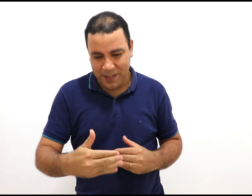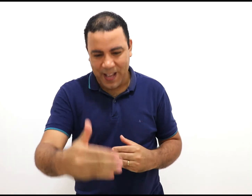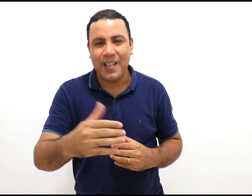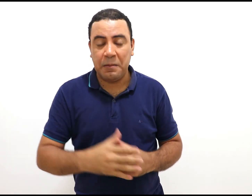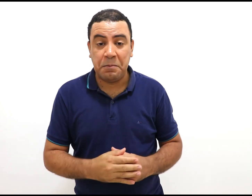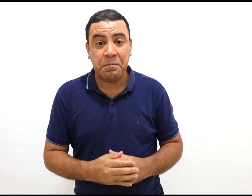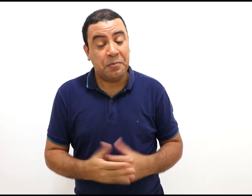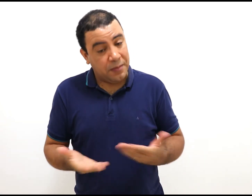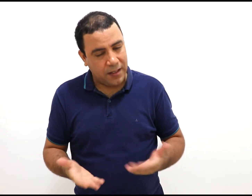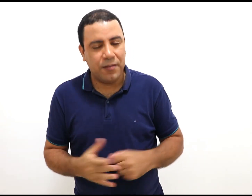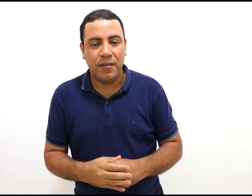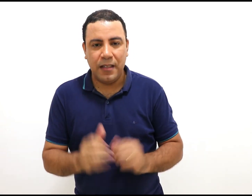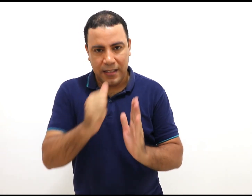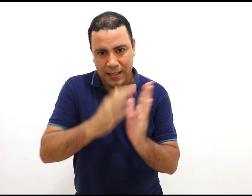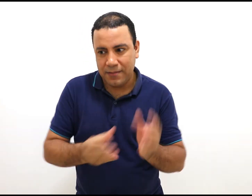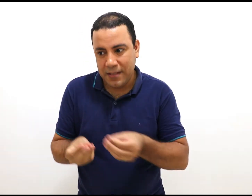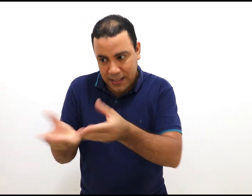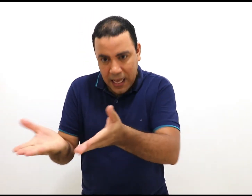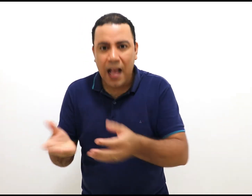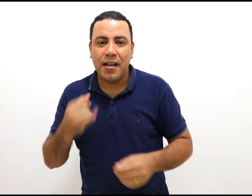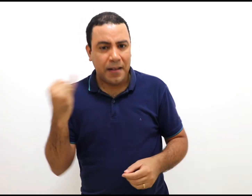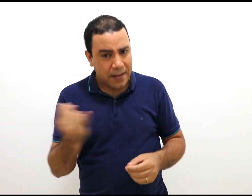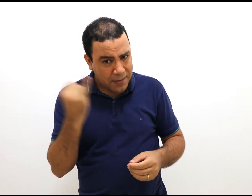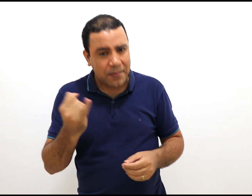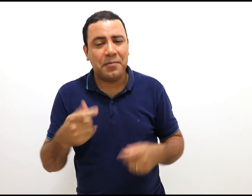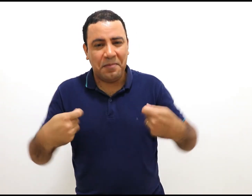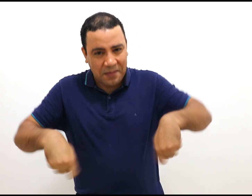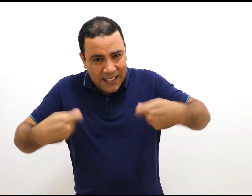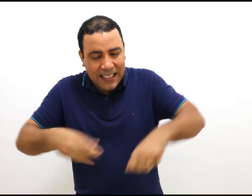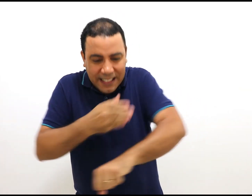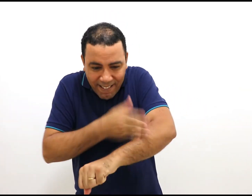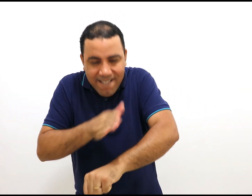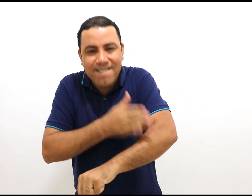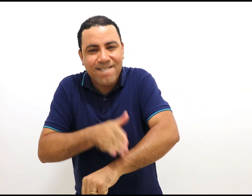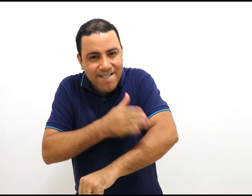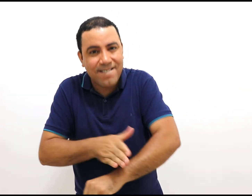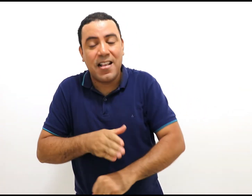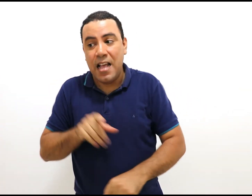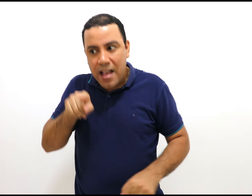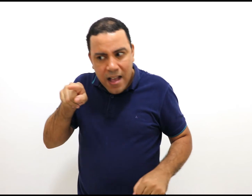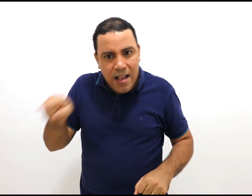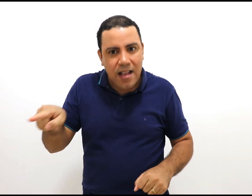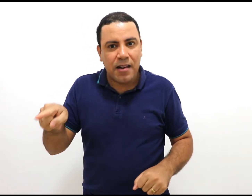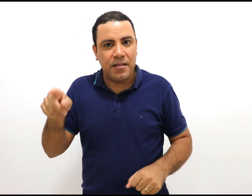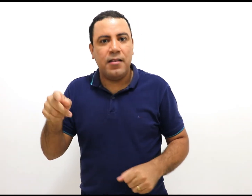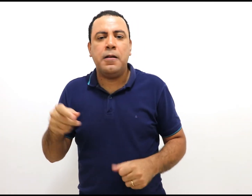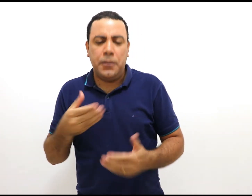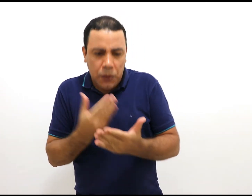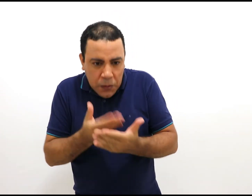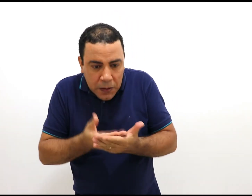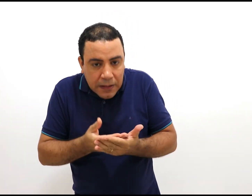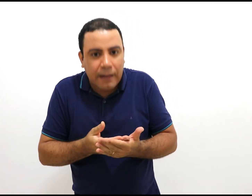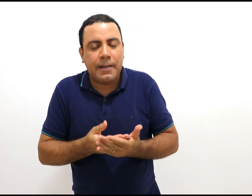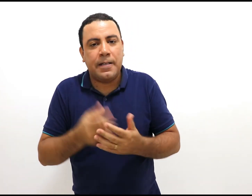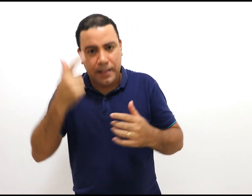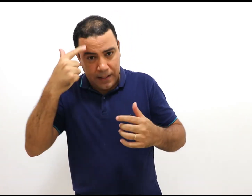Esse é um exercício que vale a pena fazer, pois o aprendiz é forçado a pensar. É claro